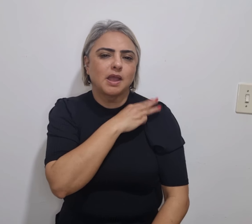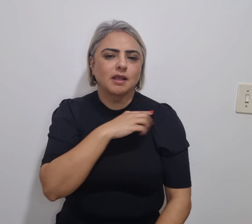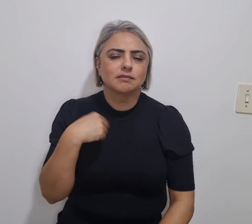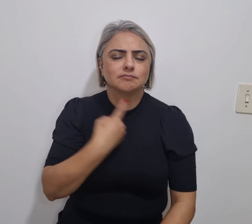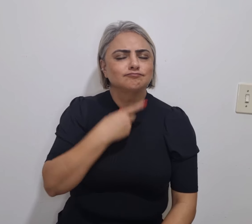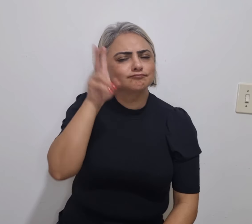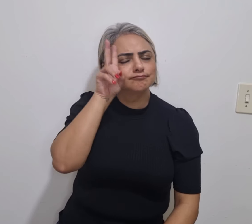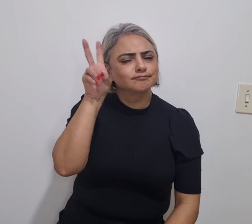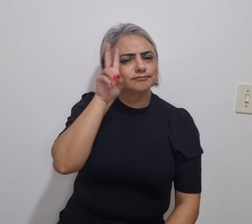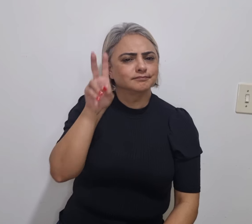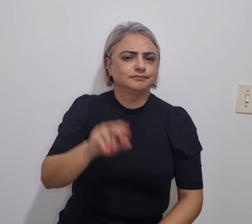história.